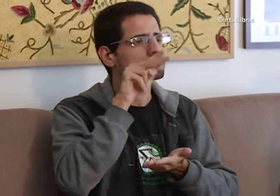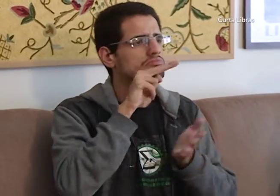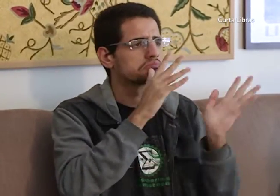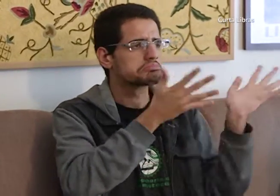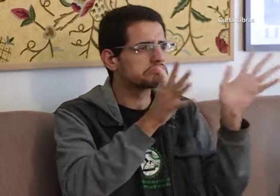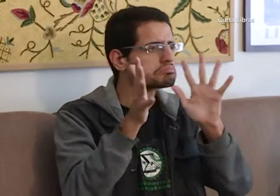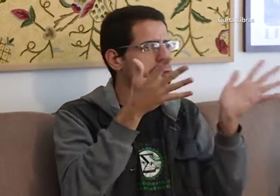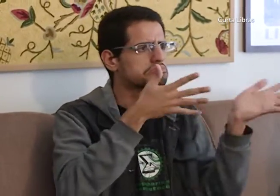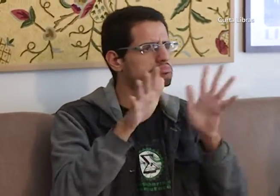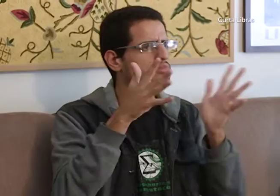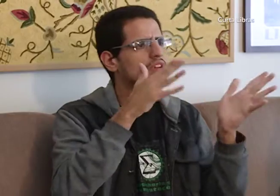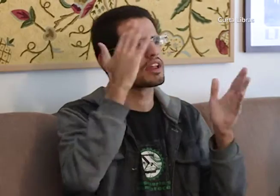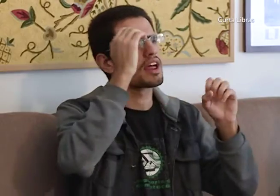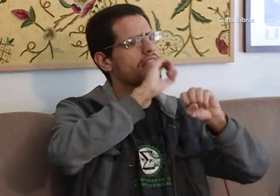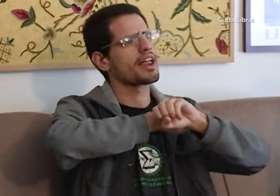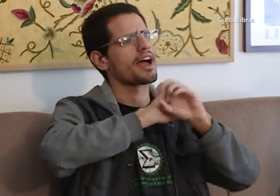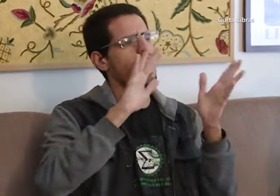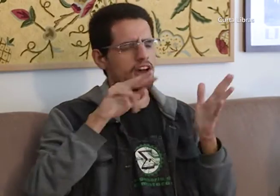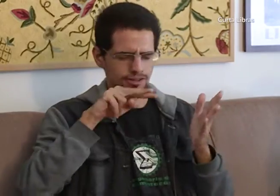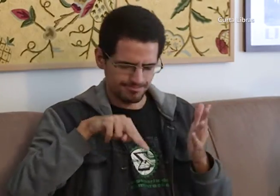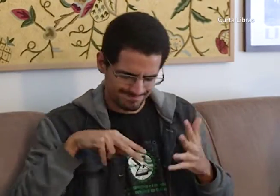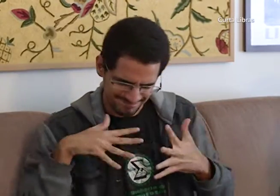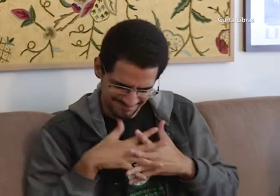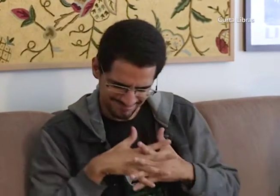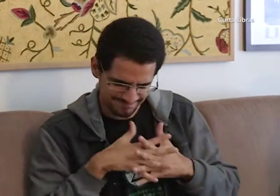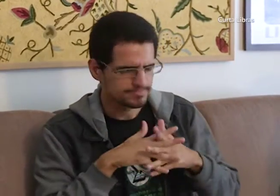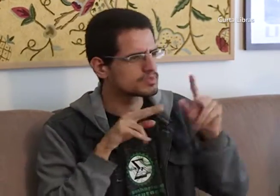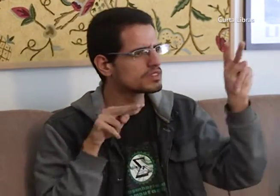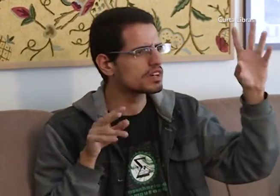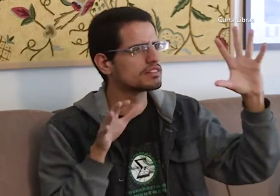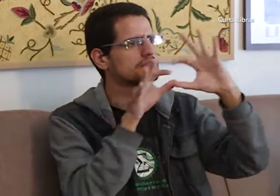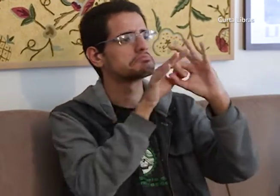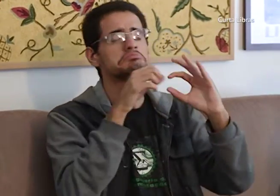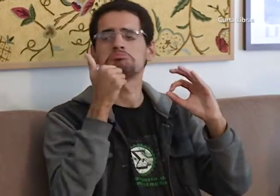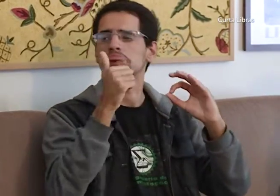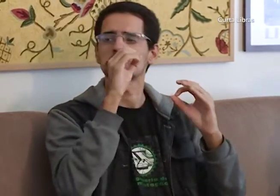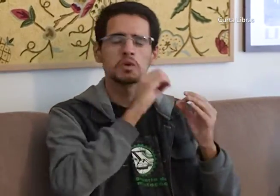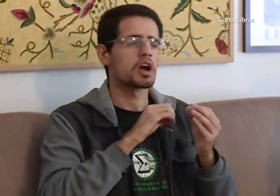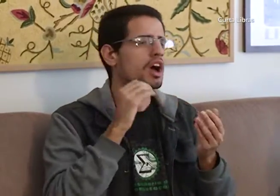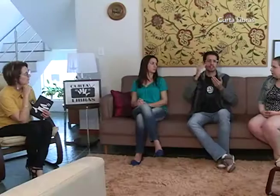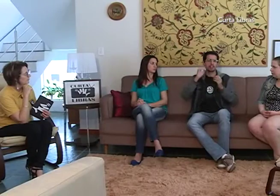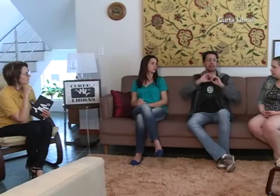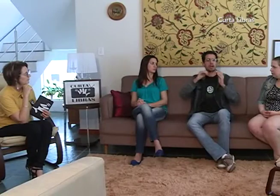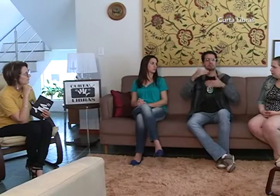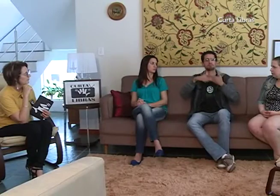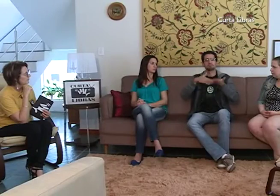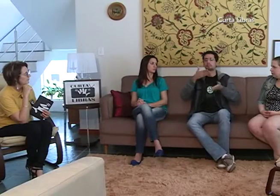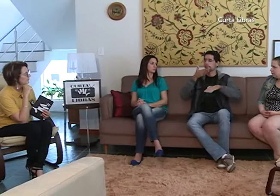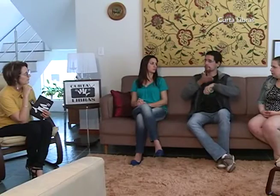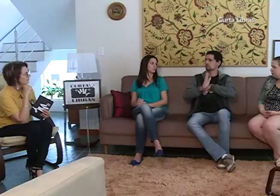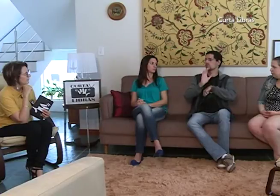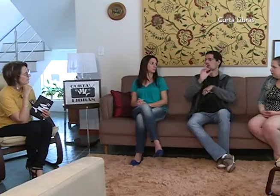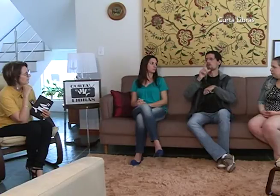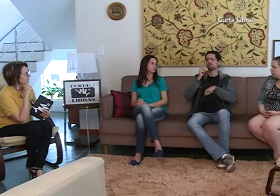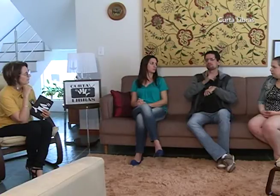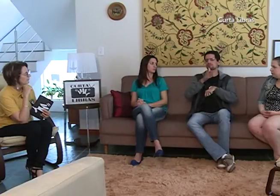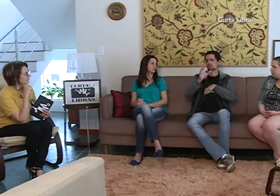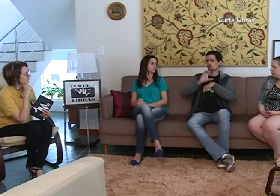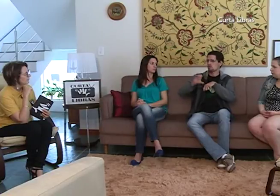Libras. As questões eram confusas na escrita e eu vi em Libras e ficavam bastante claras, muito bom mesmo. Aí eu fui